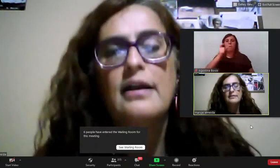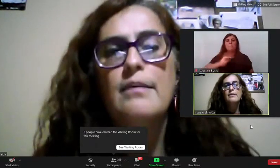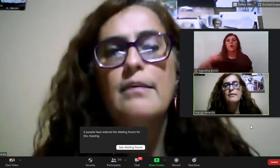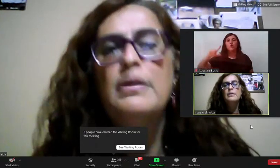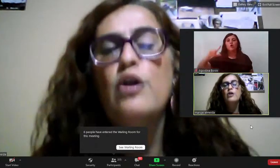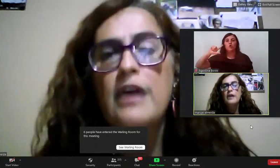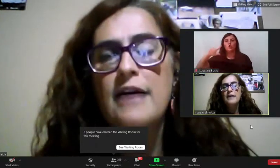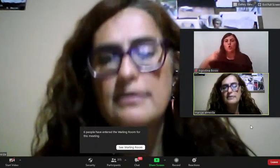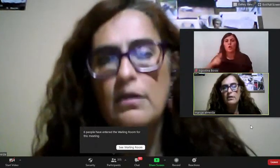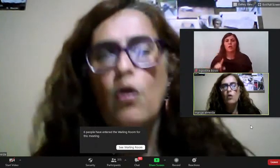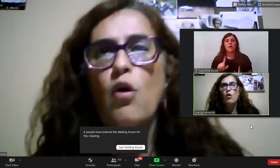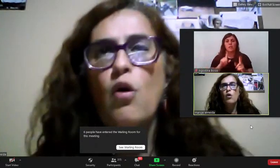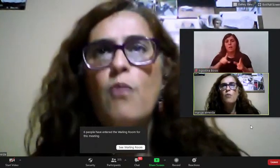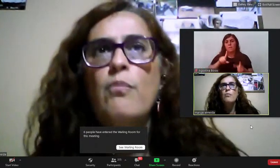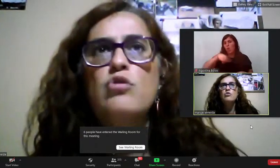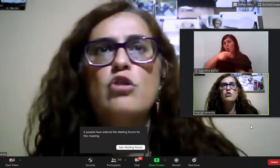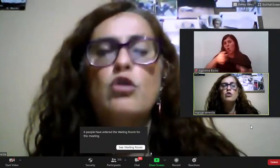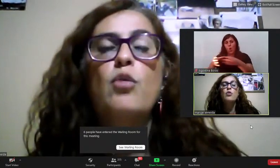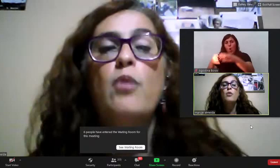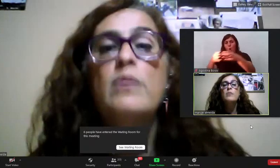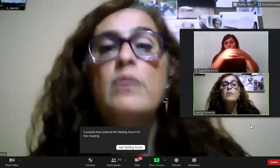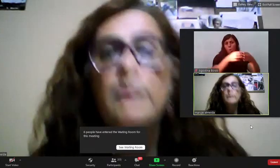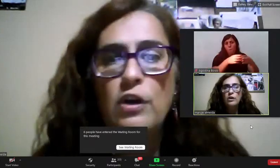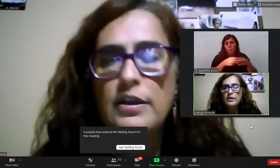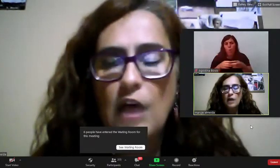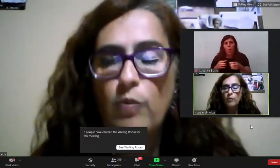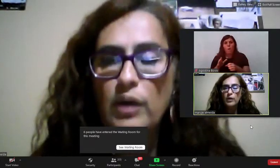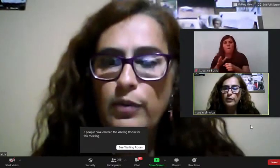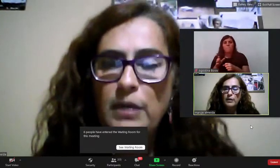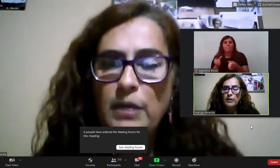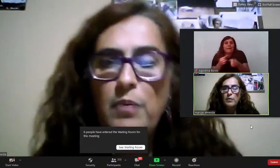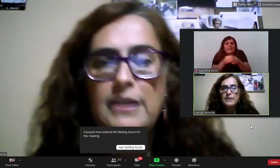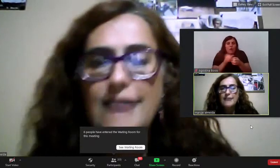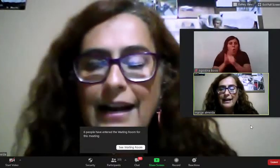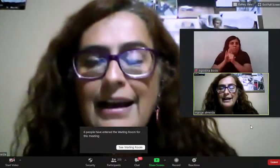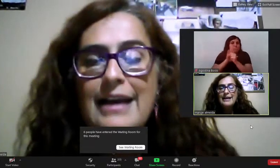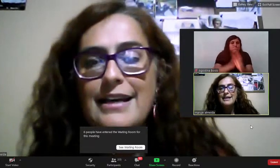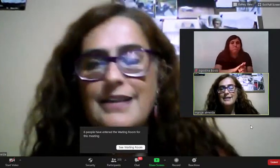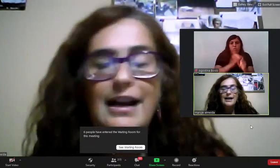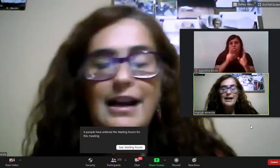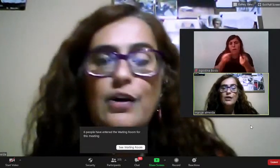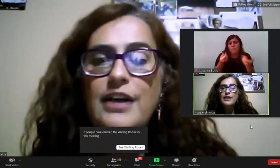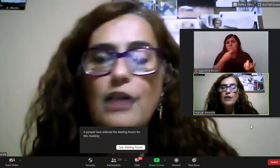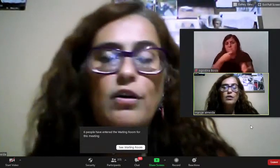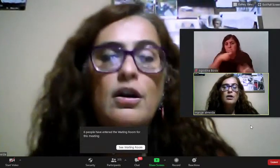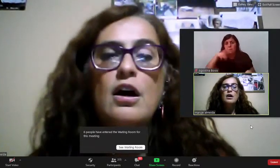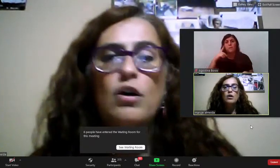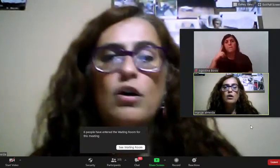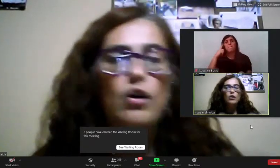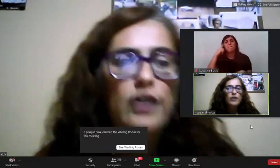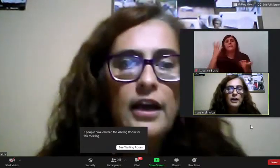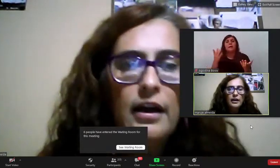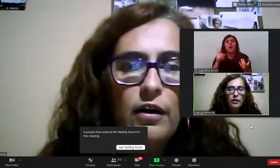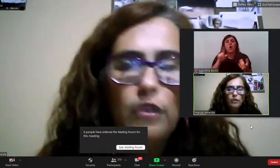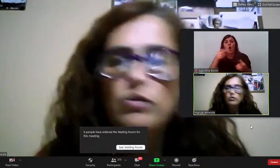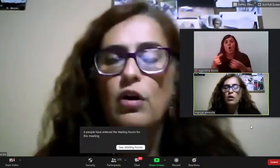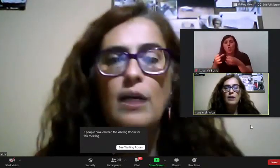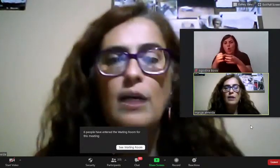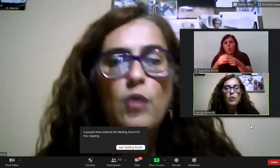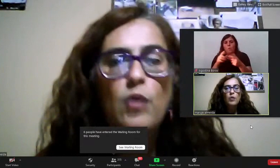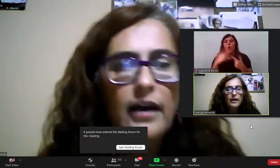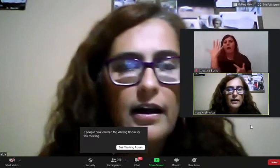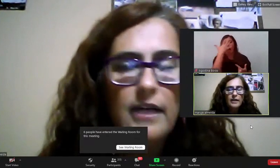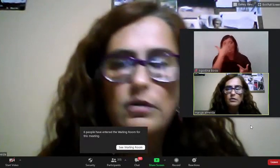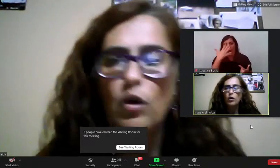otras minorías o muchos otros grupos minorizados, porque podríamos pensar y hacer analogías con los negros, con